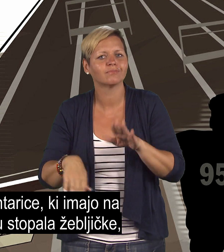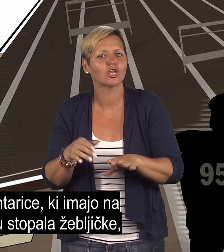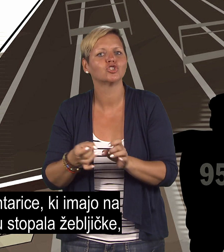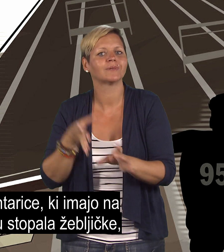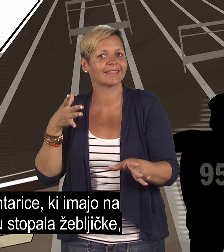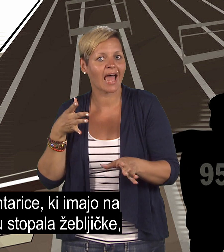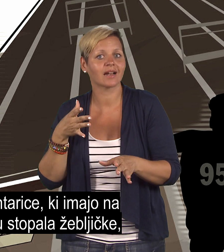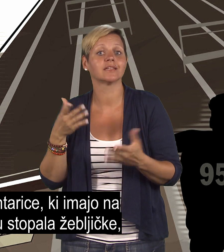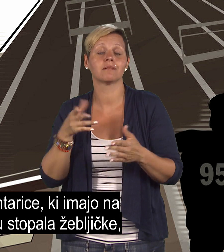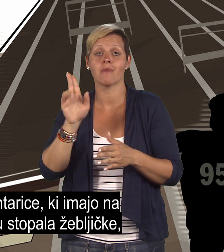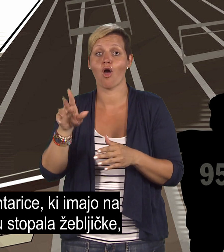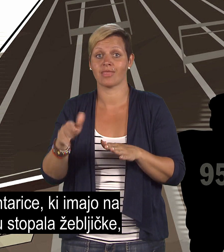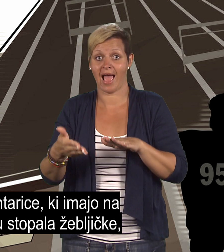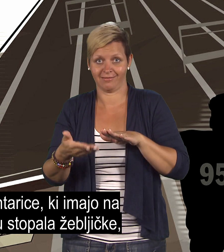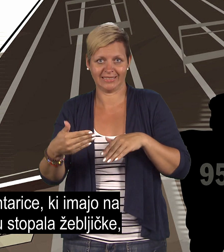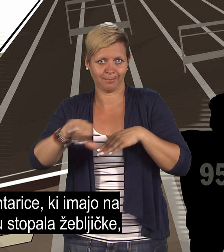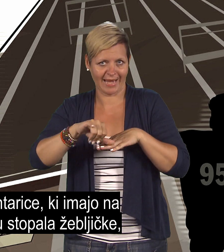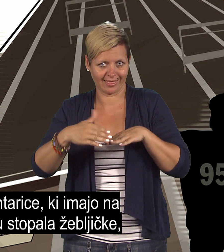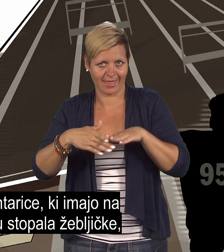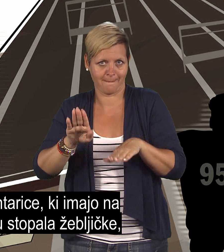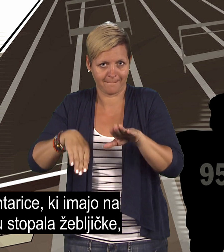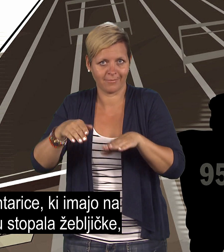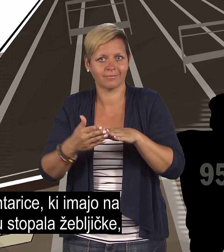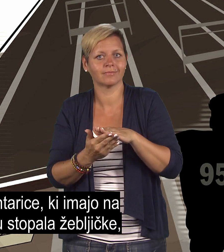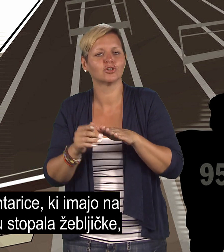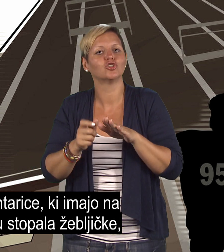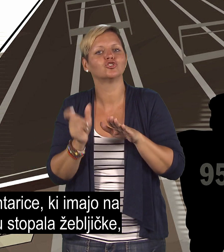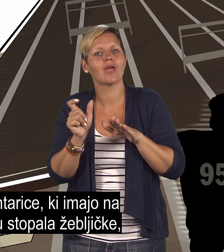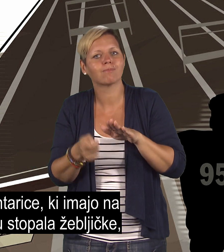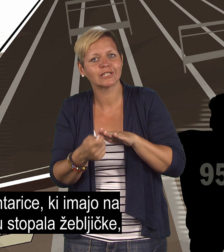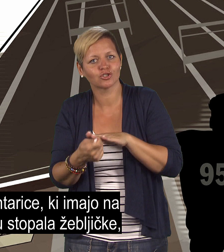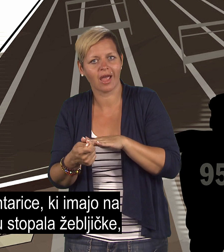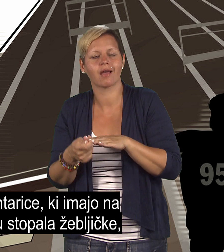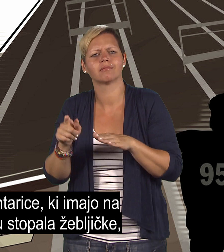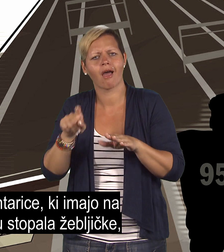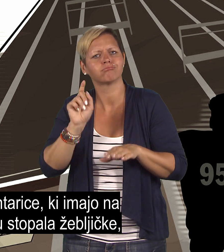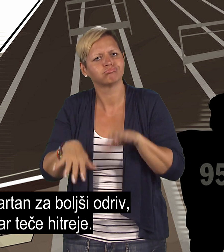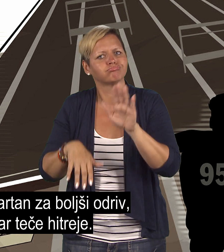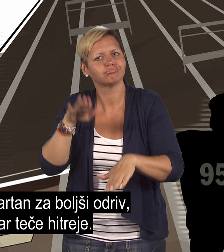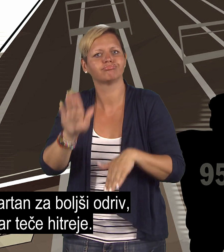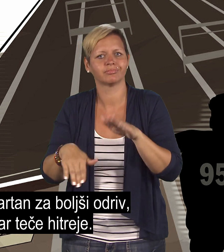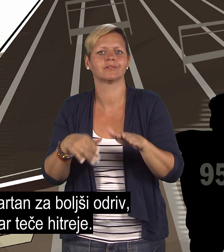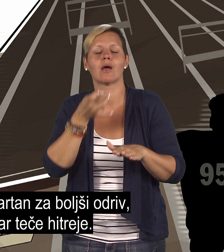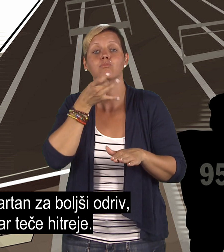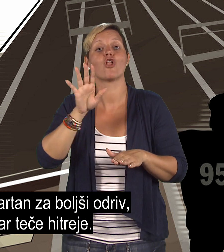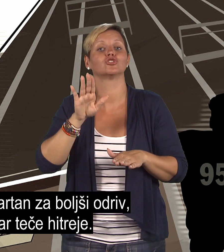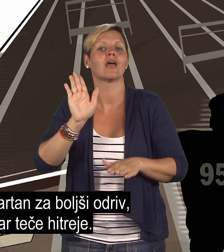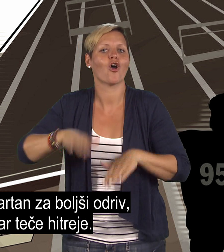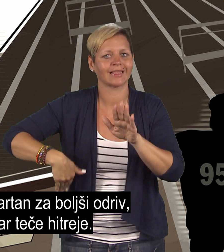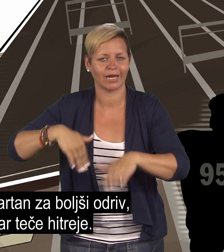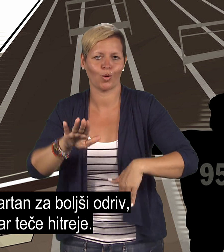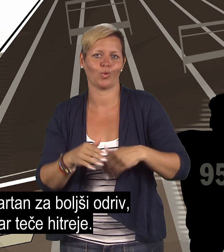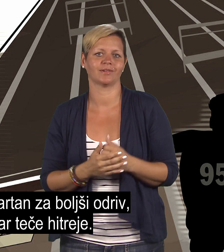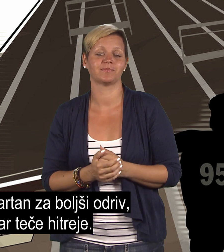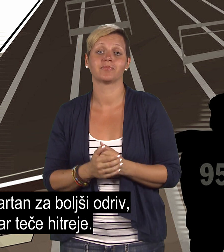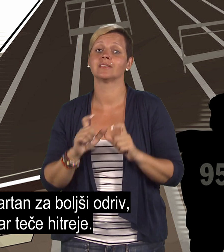Uporablja šprinterice, ki imajo na spodnjem delu stopala žebljičke, ki se zapičijo v tartan za boljši odriv, zaradi česar